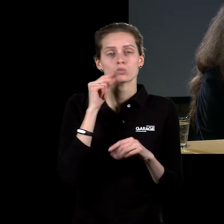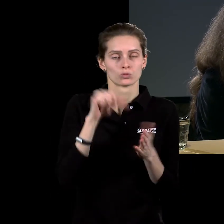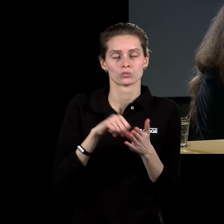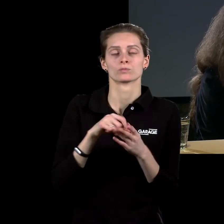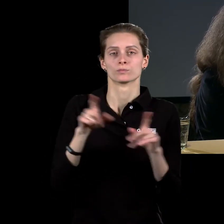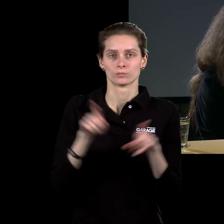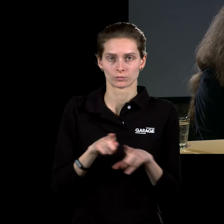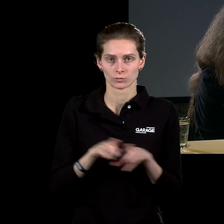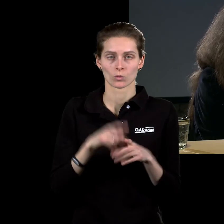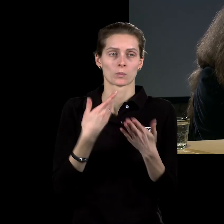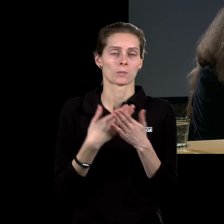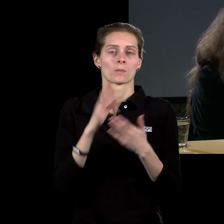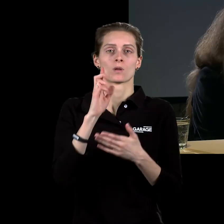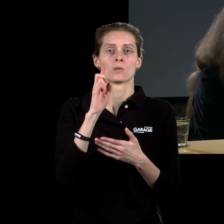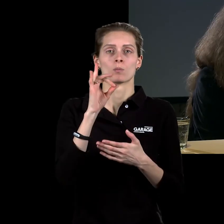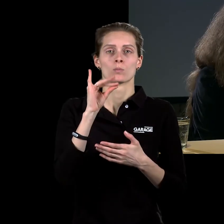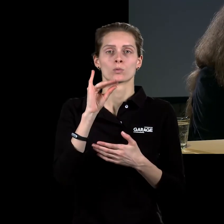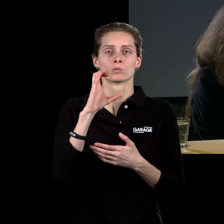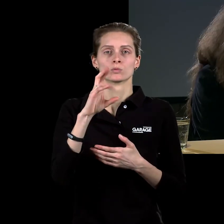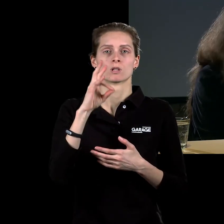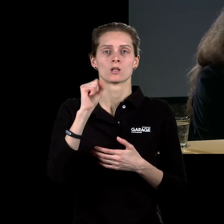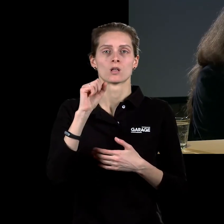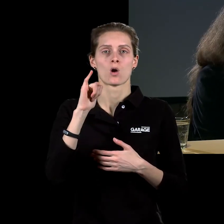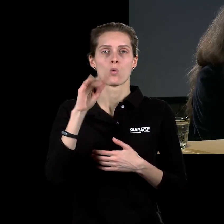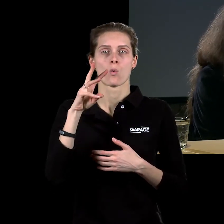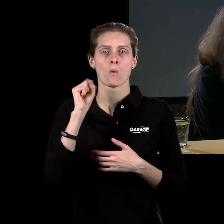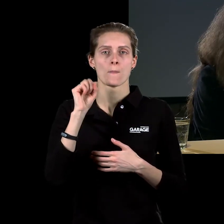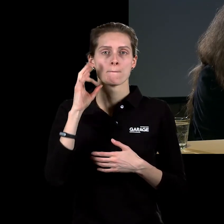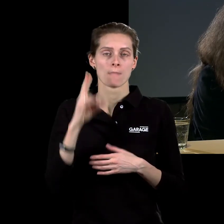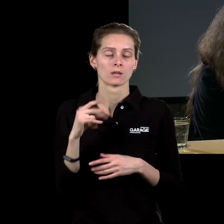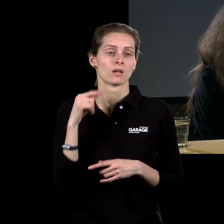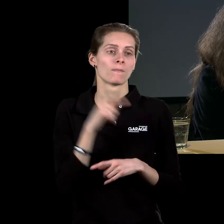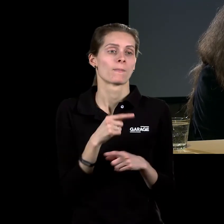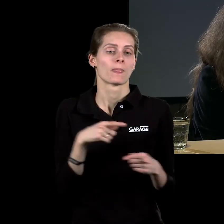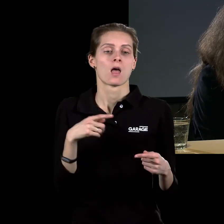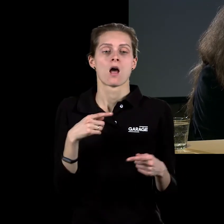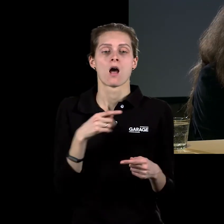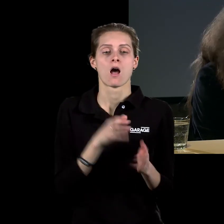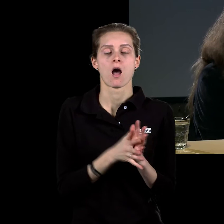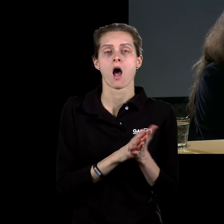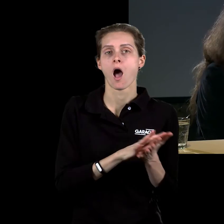эксцентрическая абстракция, которая делалась как противовес, да, предлагалась как противовес абстракции,